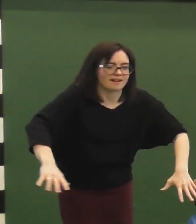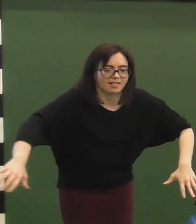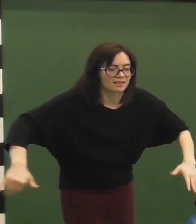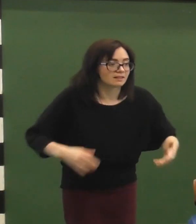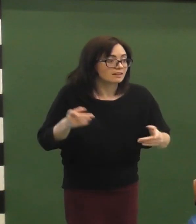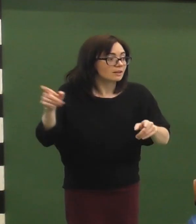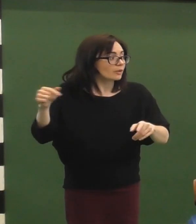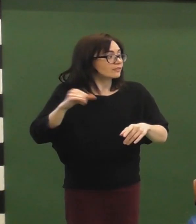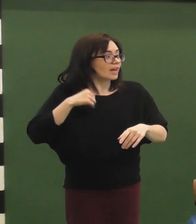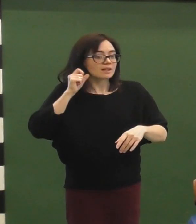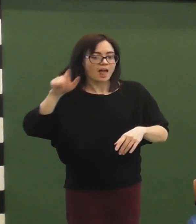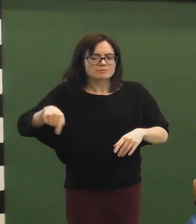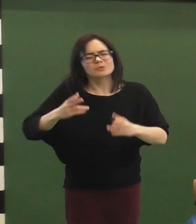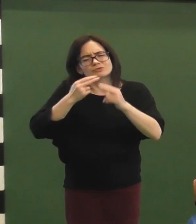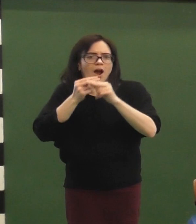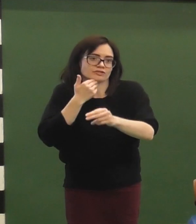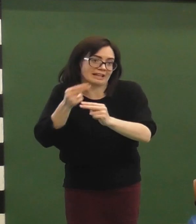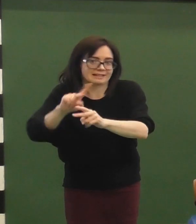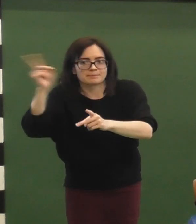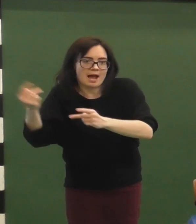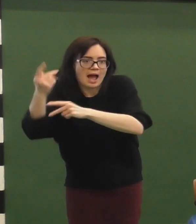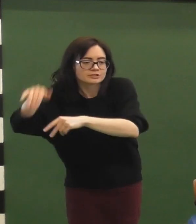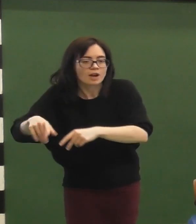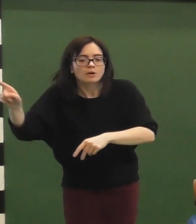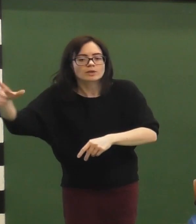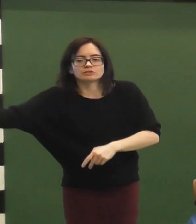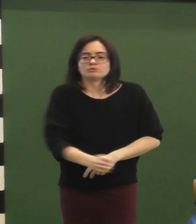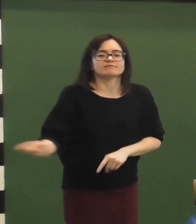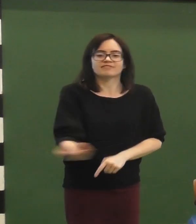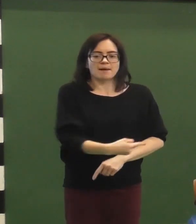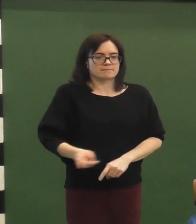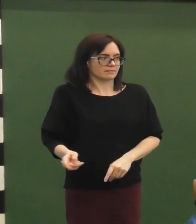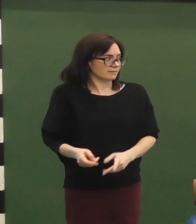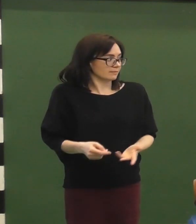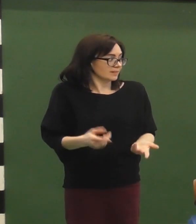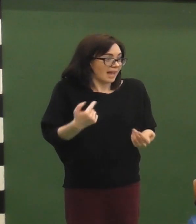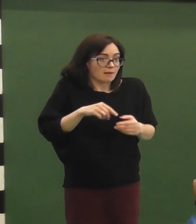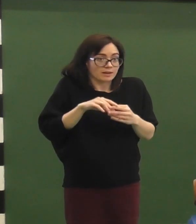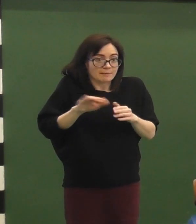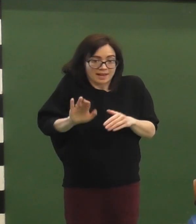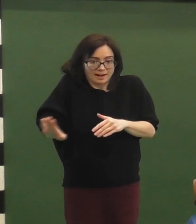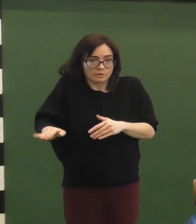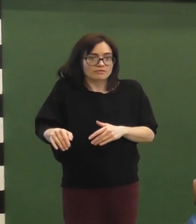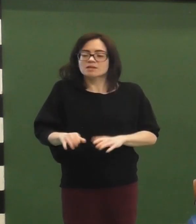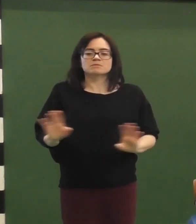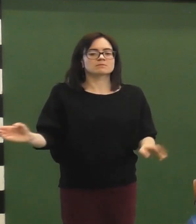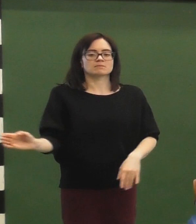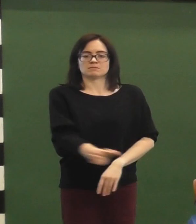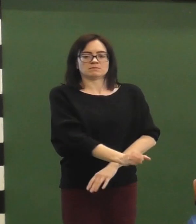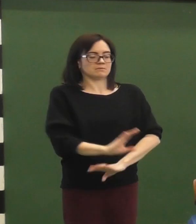is beterelték, hiába nem az övé volt, az nem érdekelte őket.